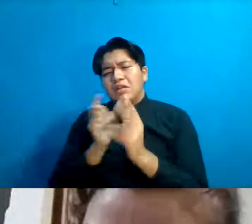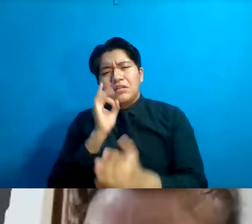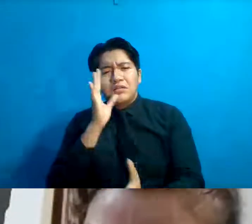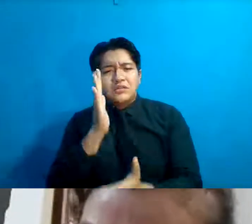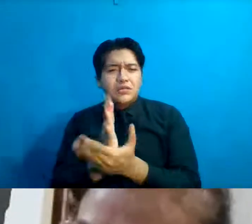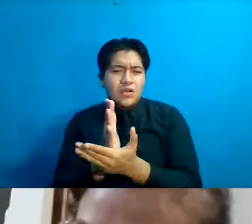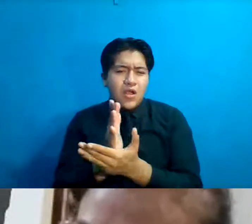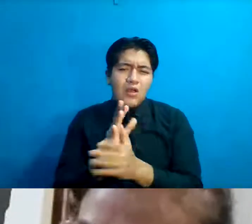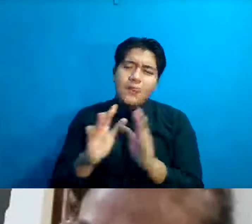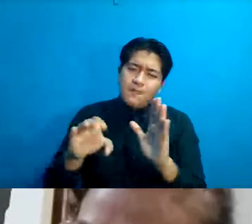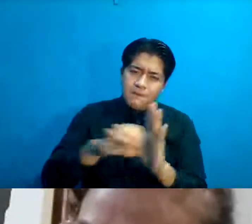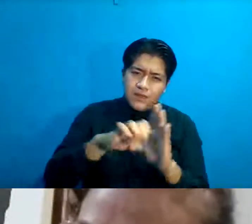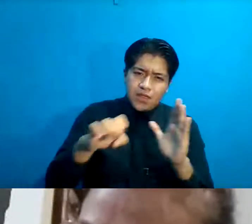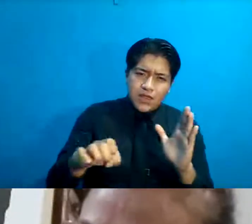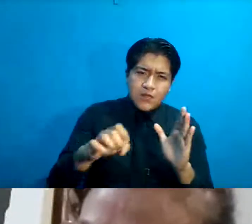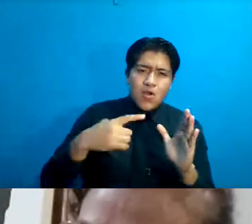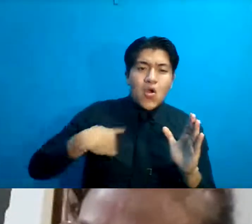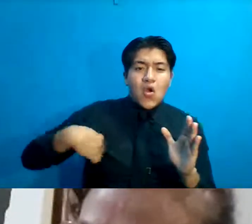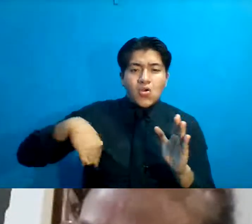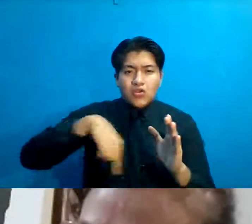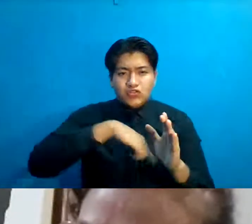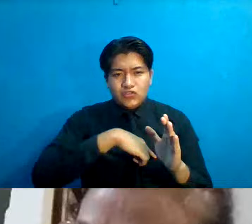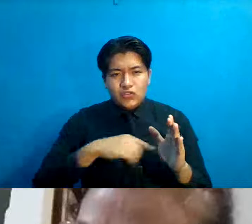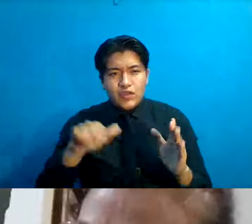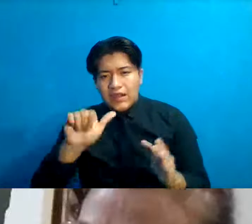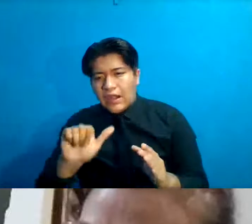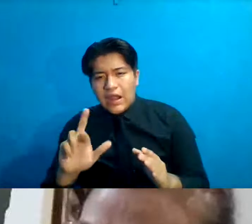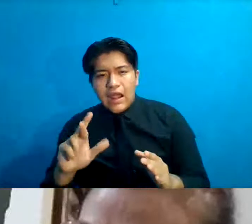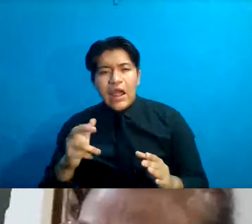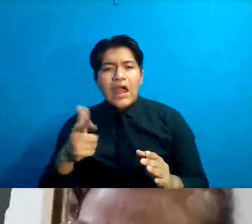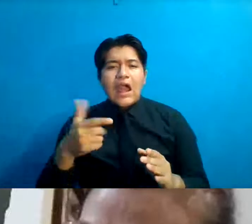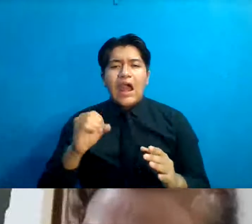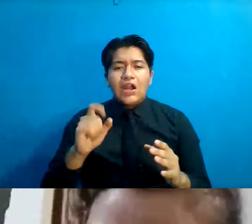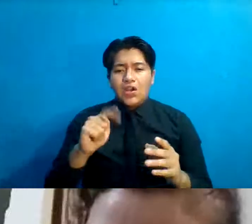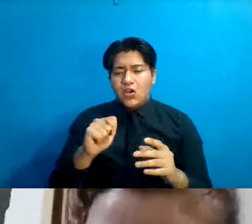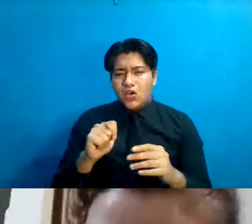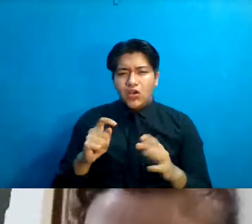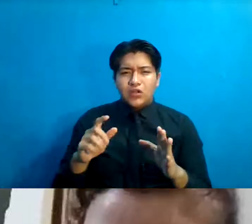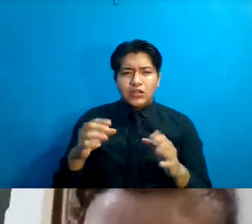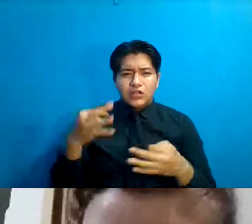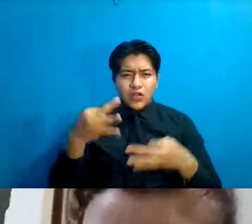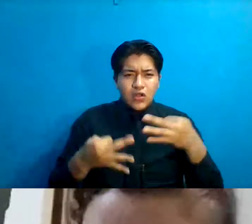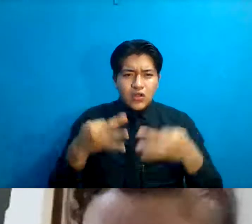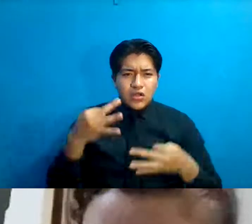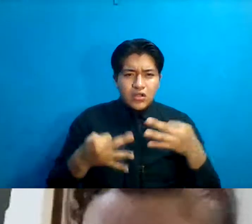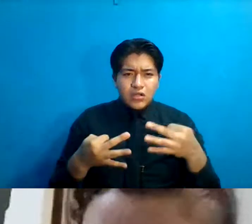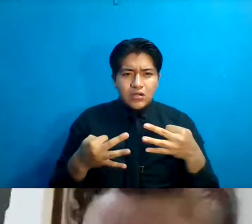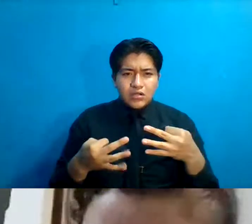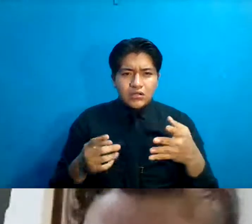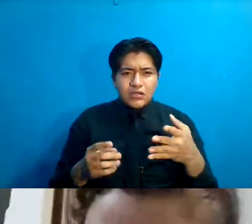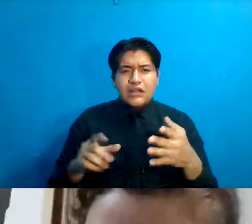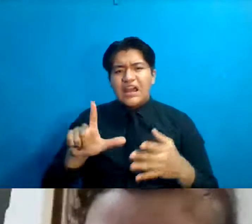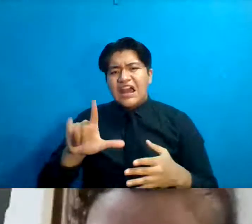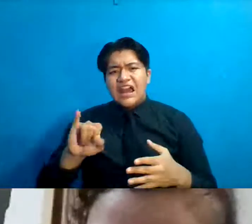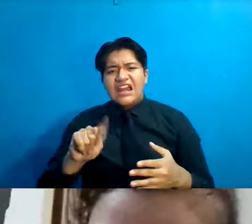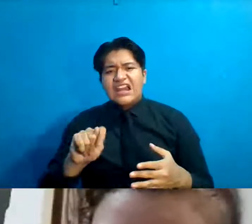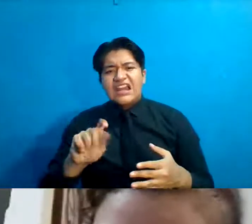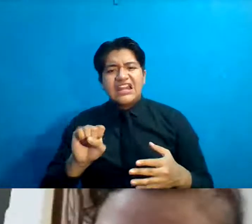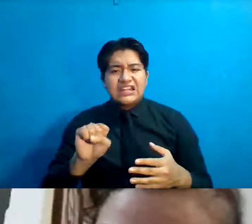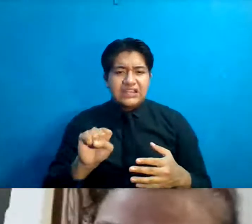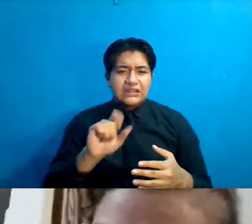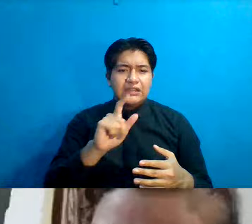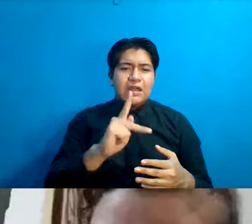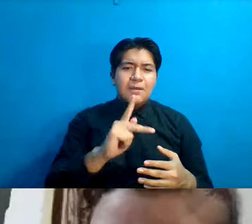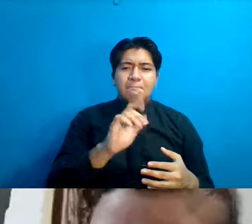si nosotros en el argot jurídico decimos litispendencia, por ejemplo, o si